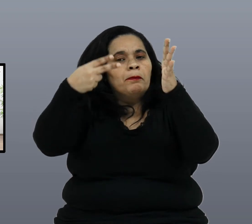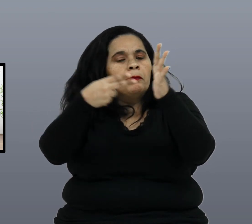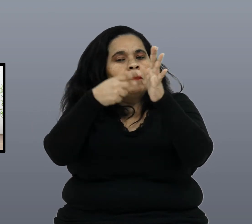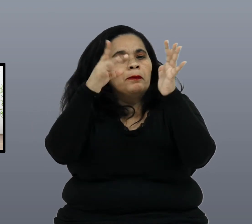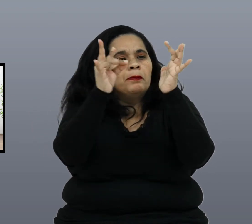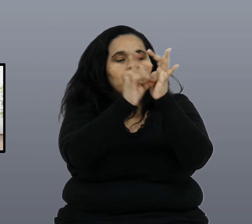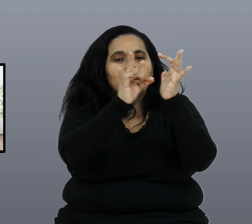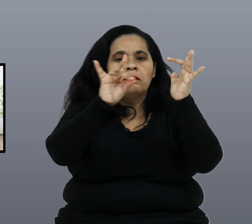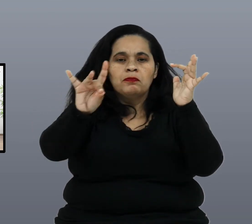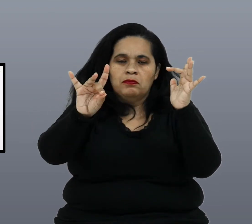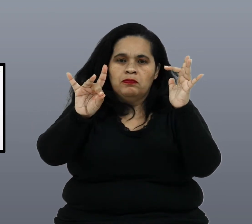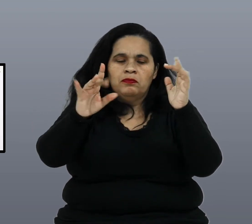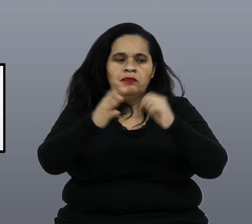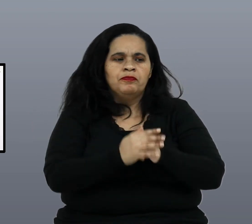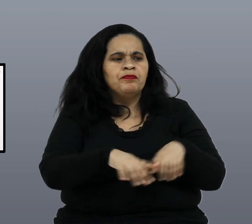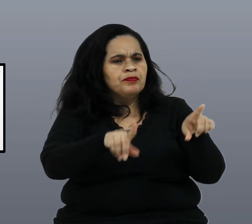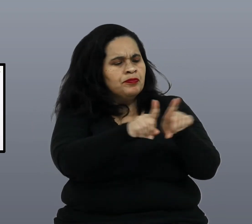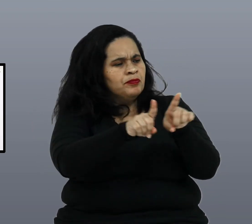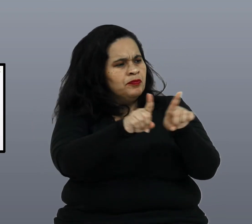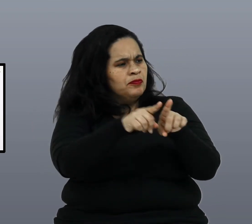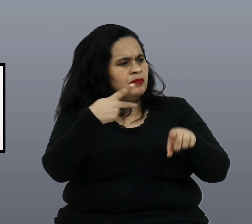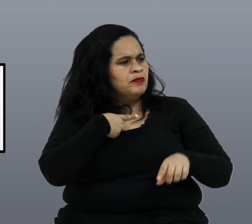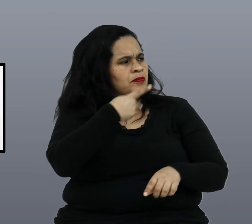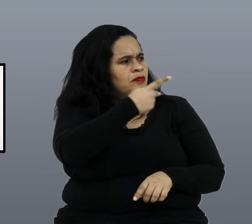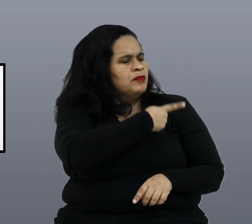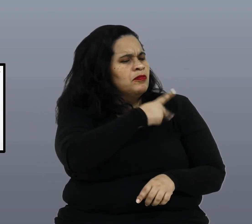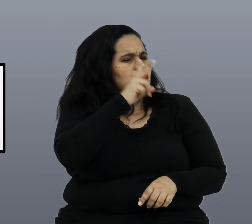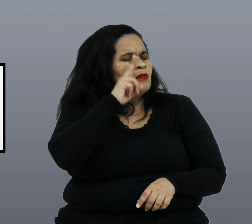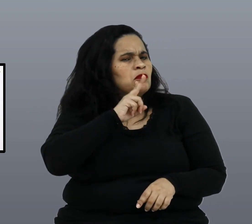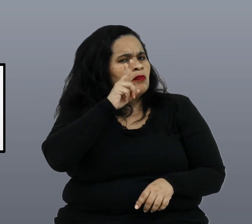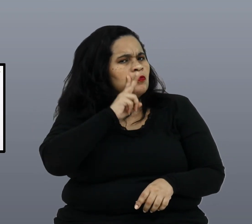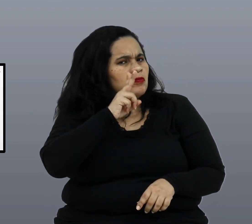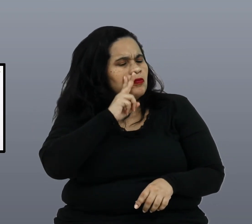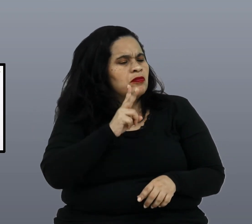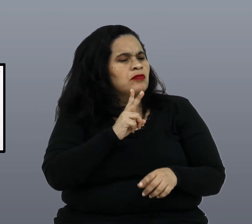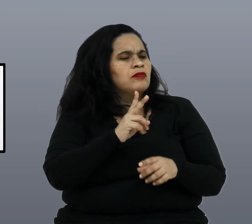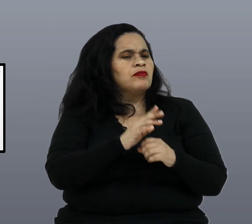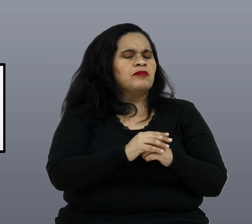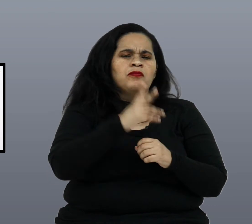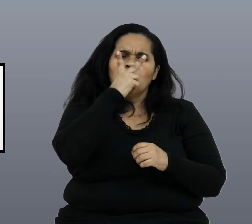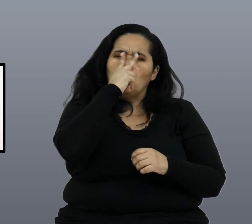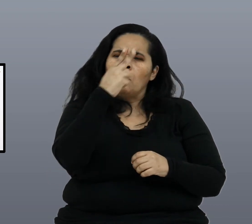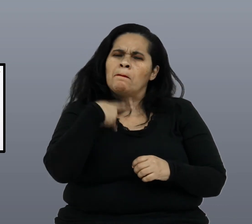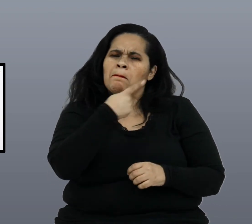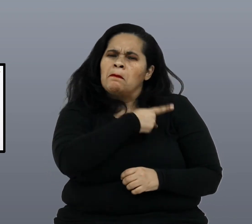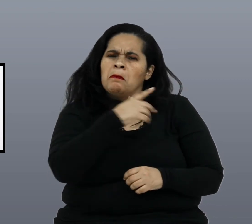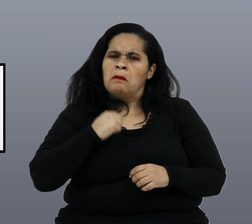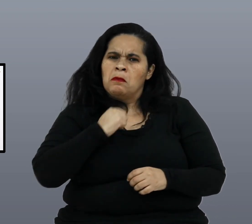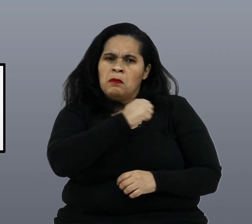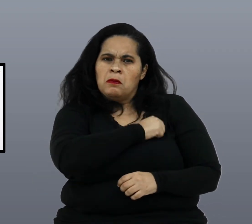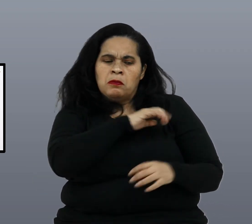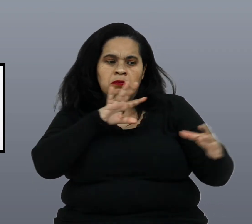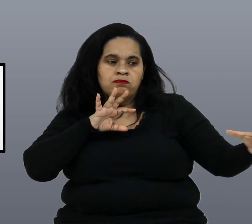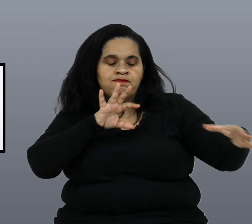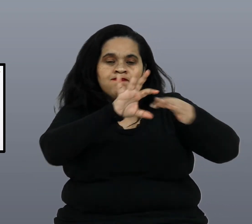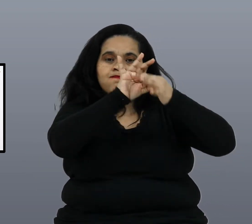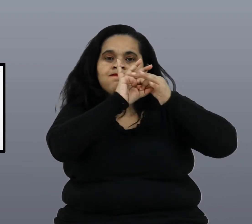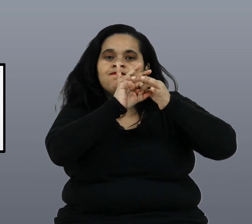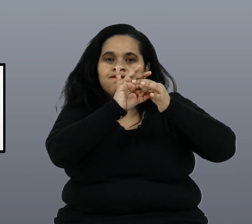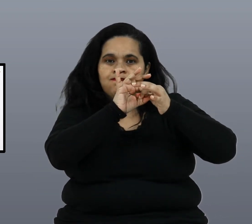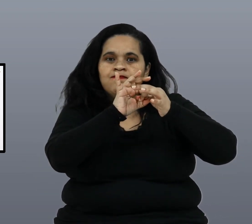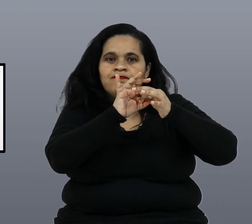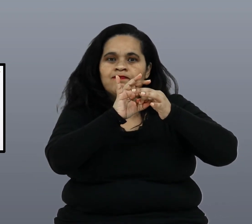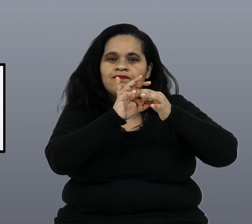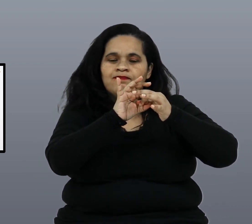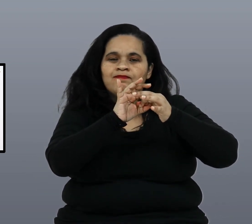Inclusive, pastor Valdeci, o pastor Alan, que ele falou várias vezes, ele fez essa conexão com o capítulo